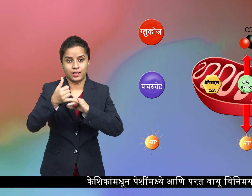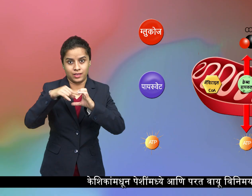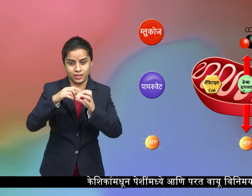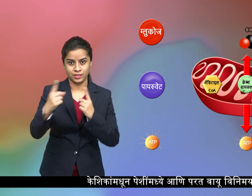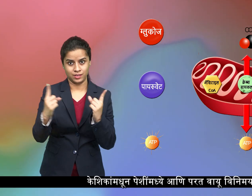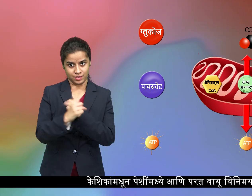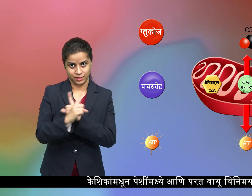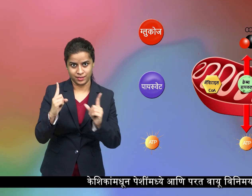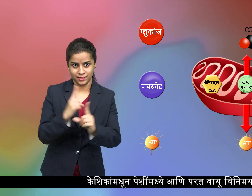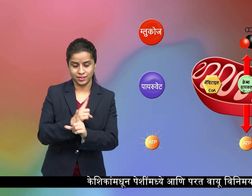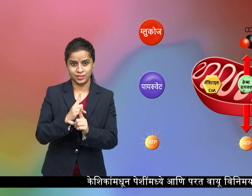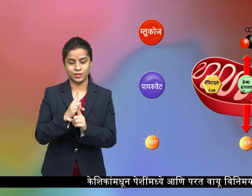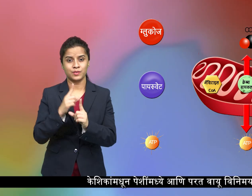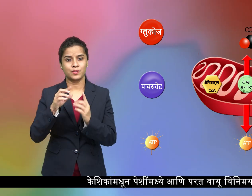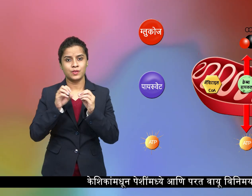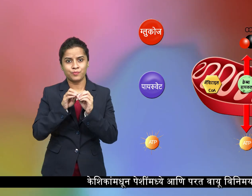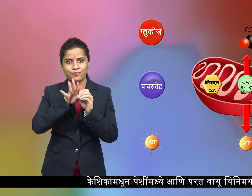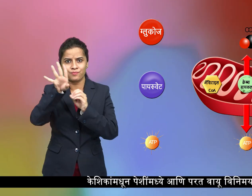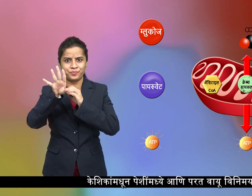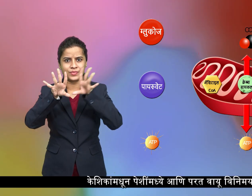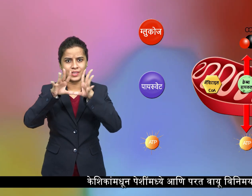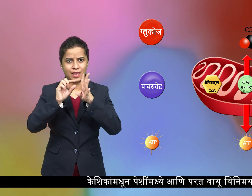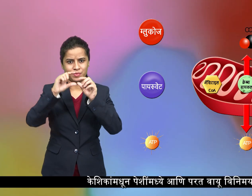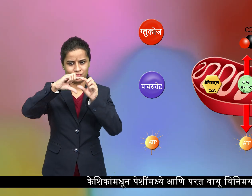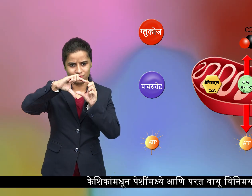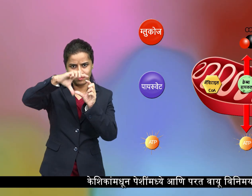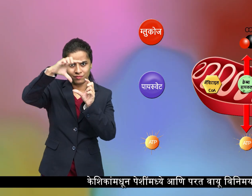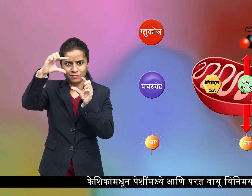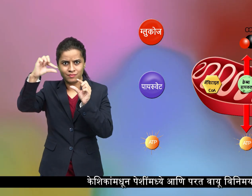केशिकांमधून पेशींमध्ये आणि परत वायू विनिमय.